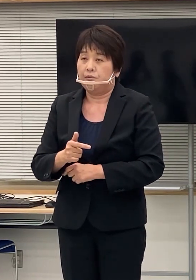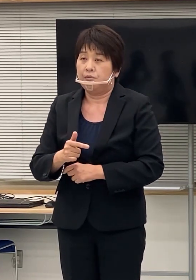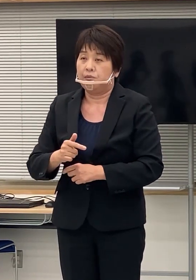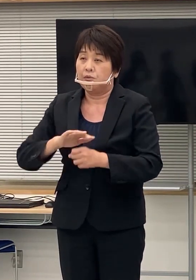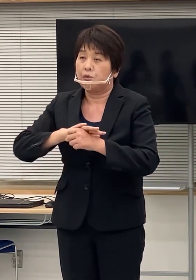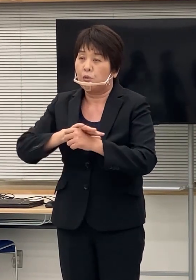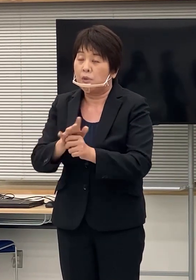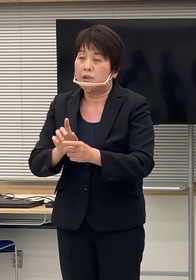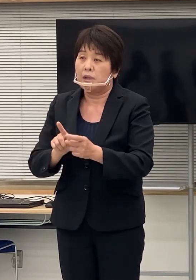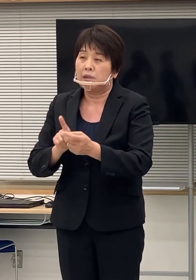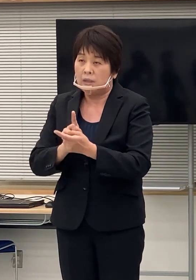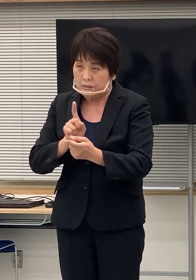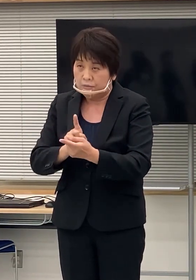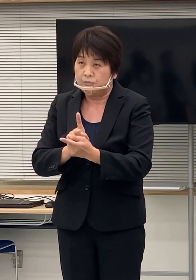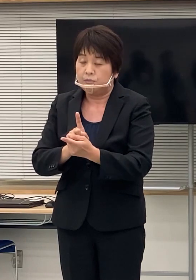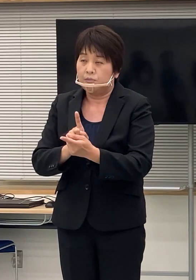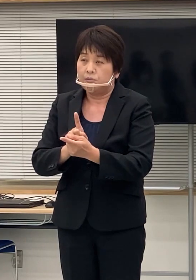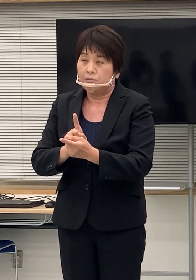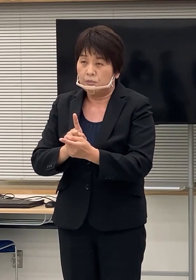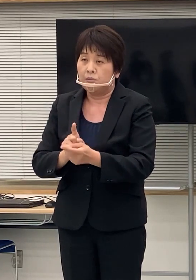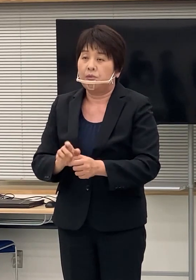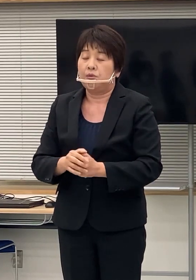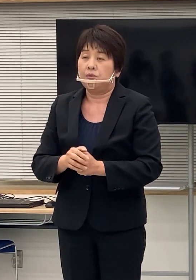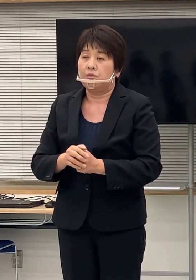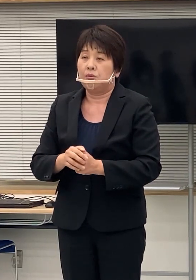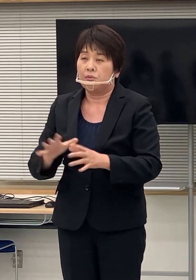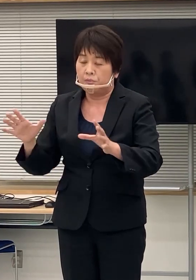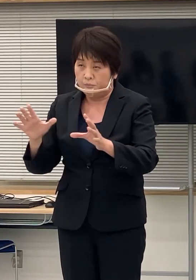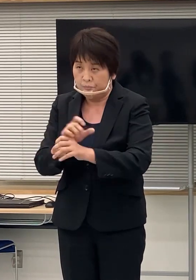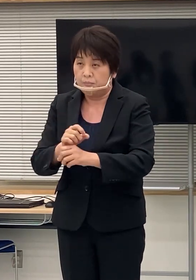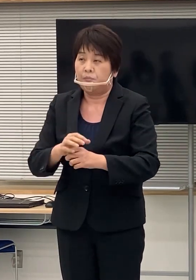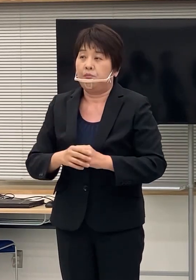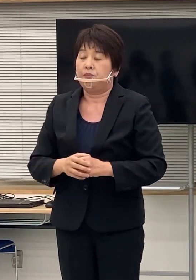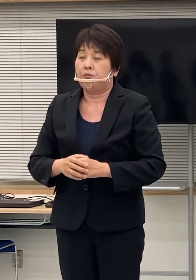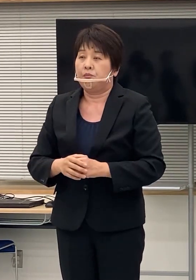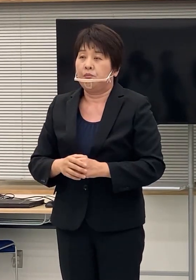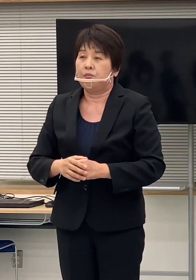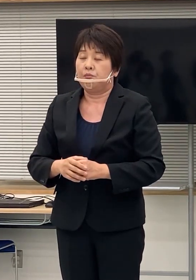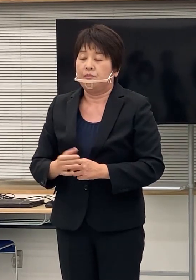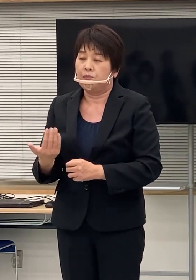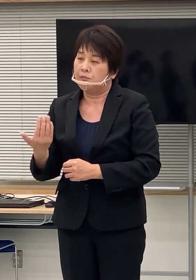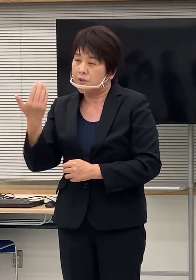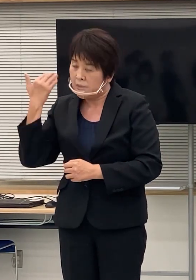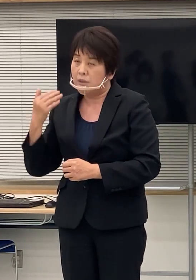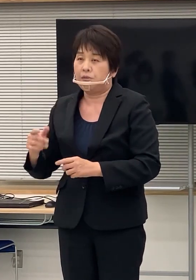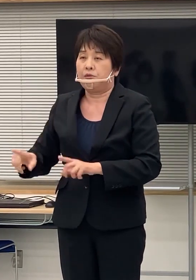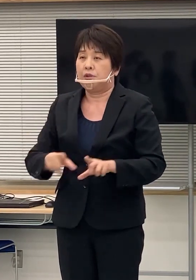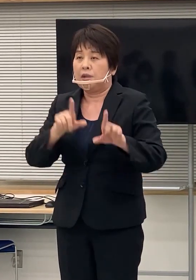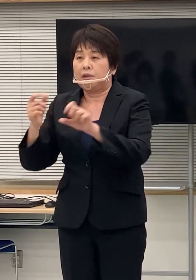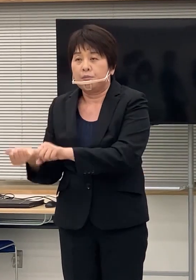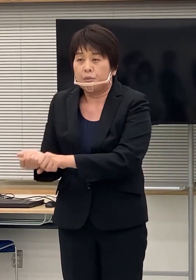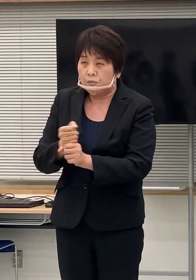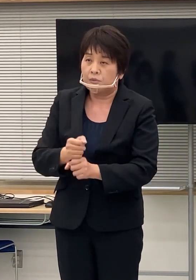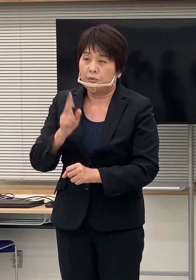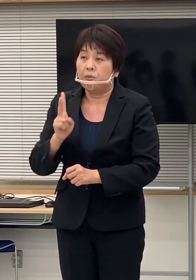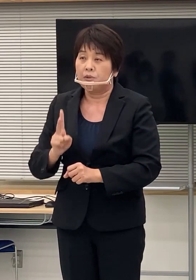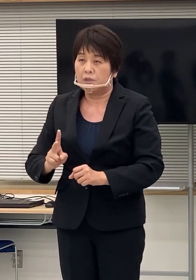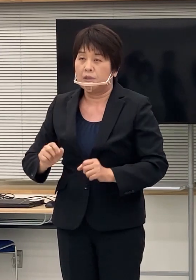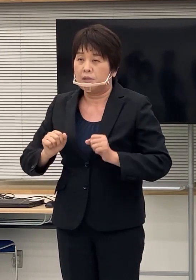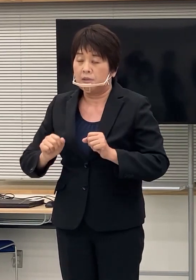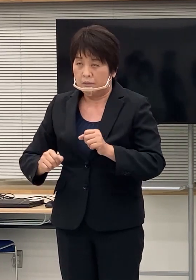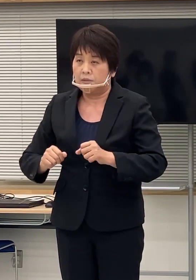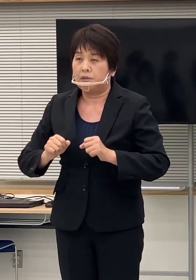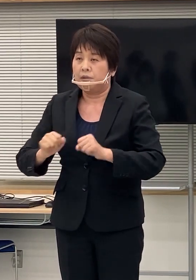ロナ対策の完遂、そして元の生活に戻れるよう頑張っていくところでござい